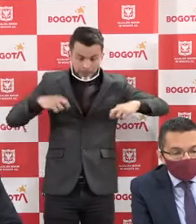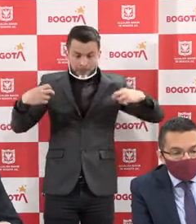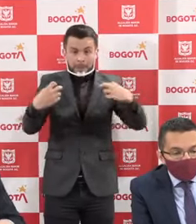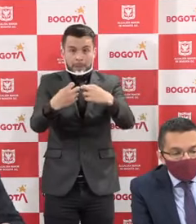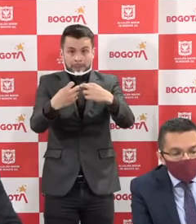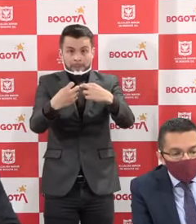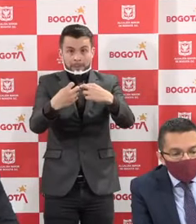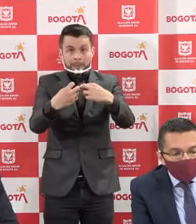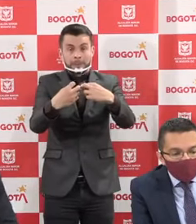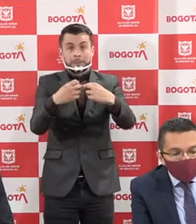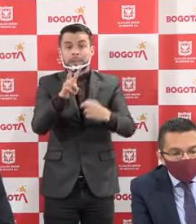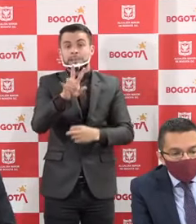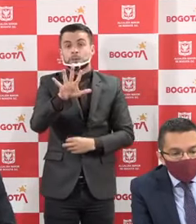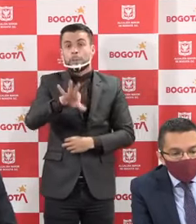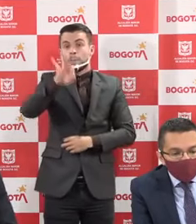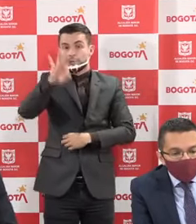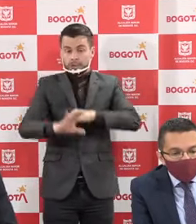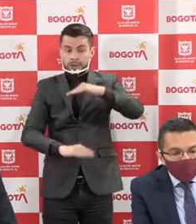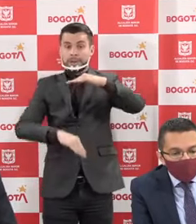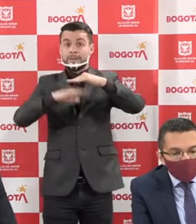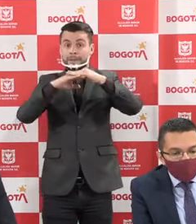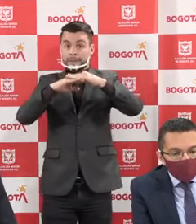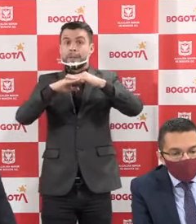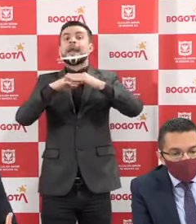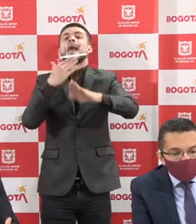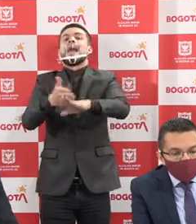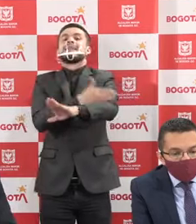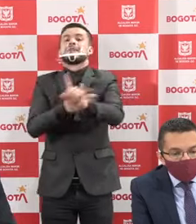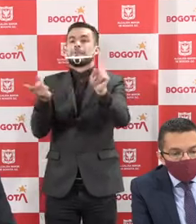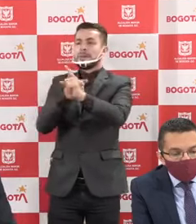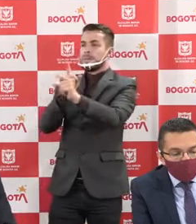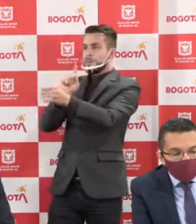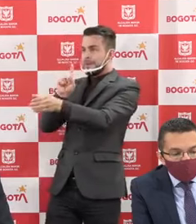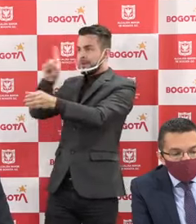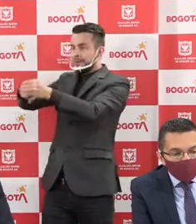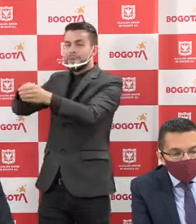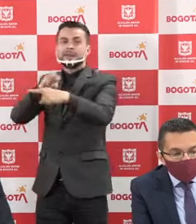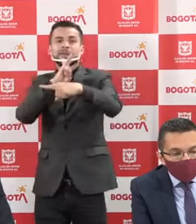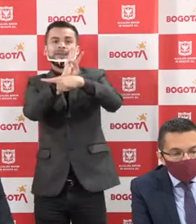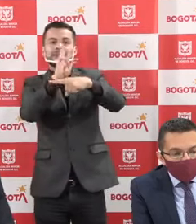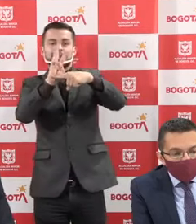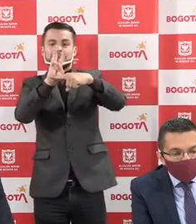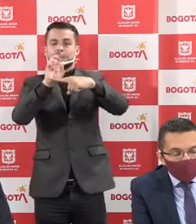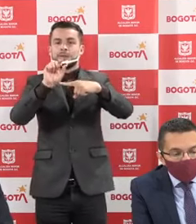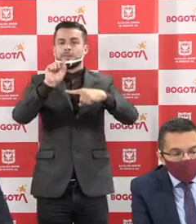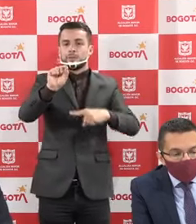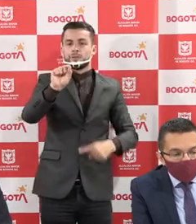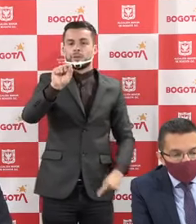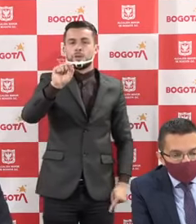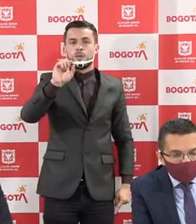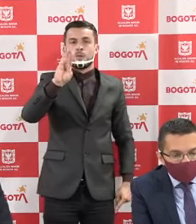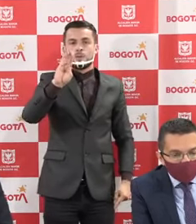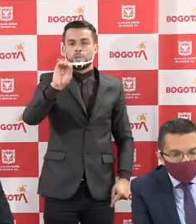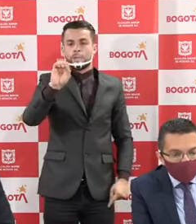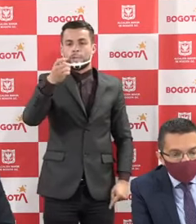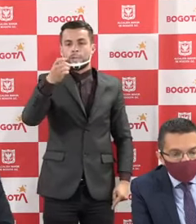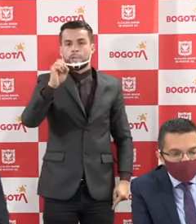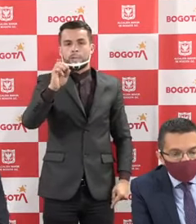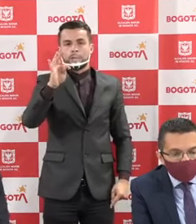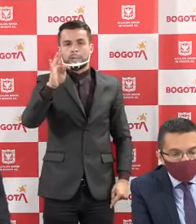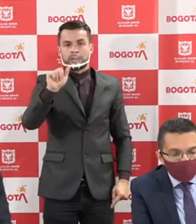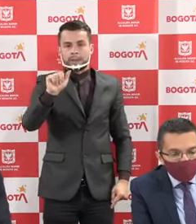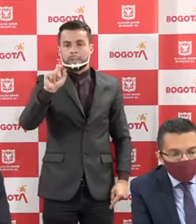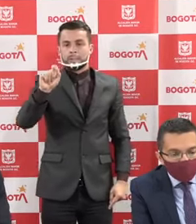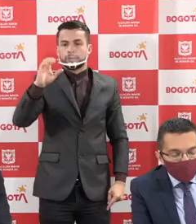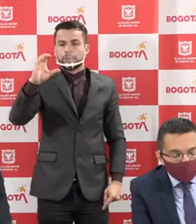es fundamental que realicen su inscripción en la plataforma bogotá puntogov puntocom reactivación guión económica para que le